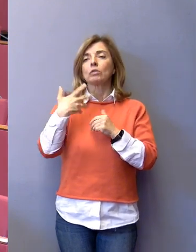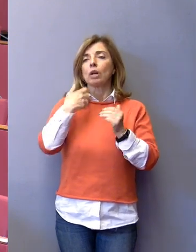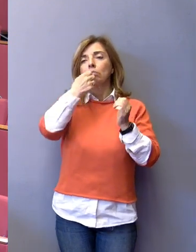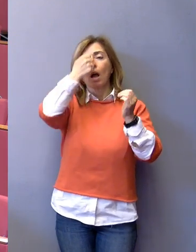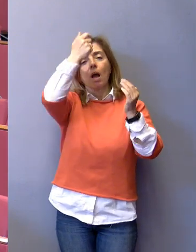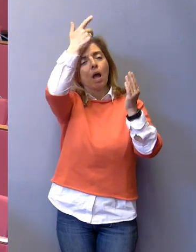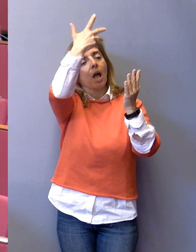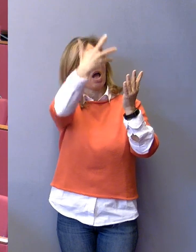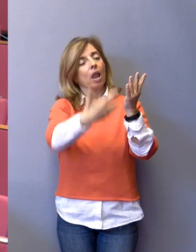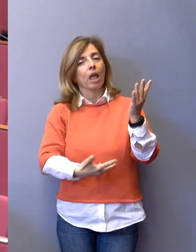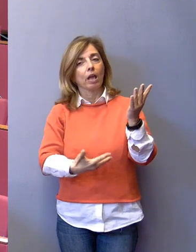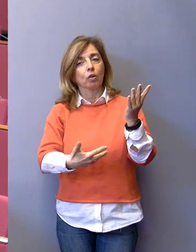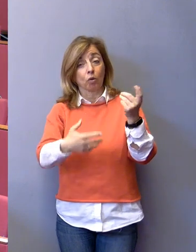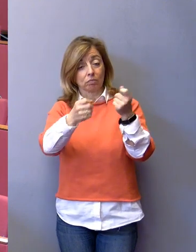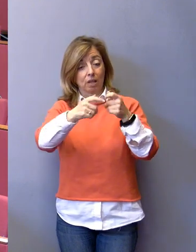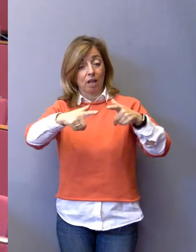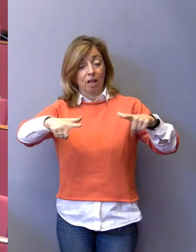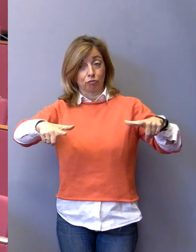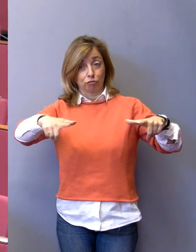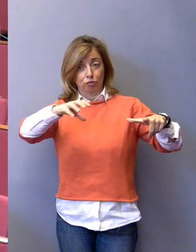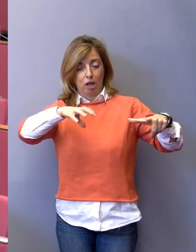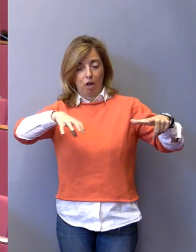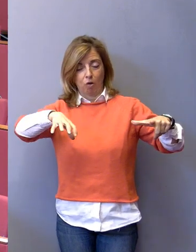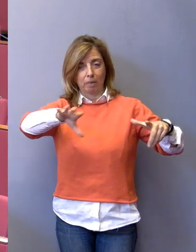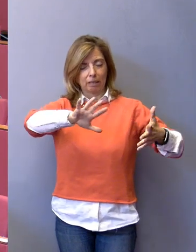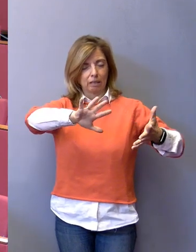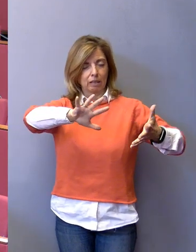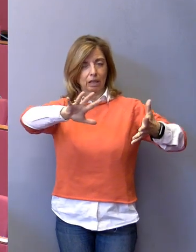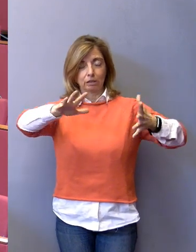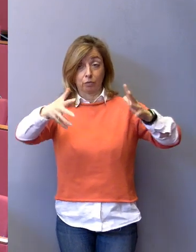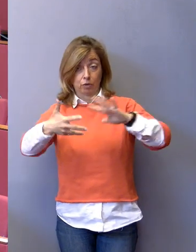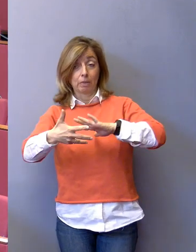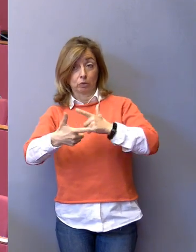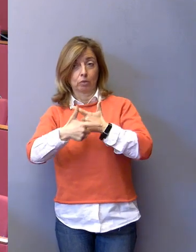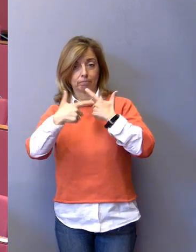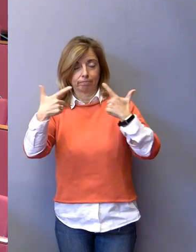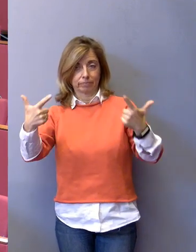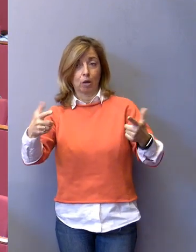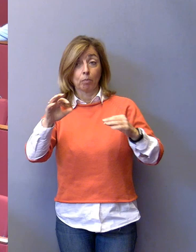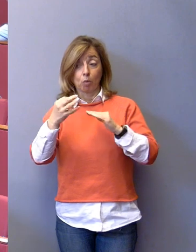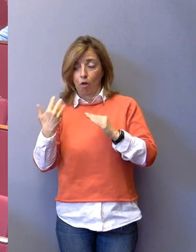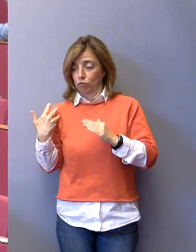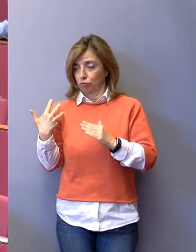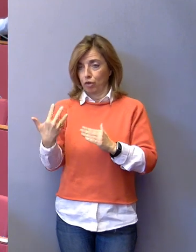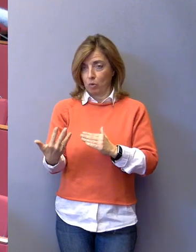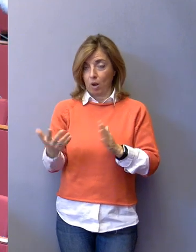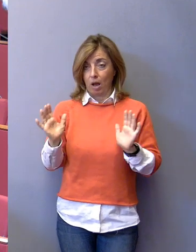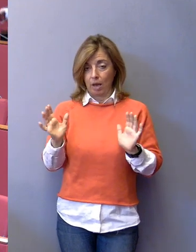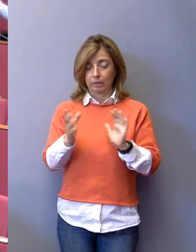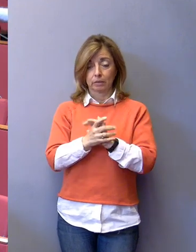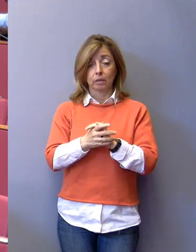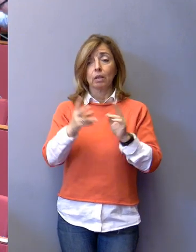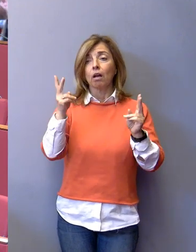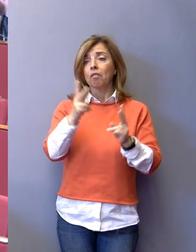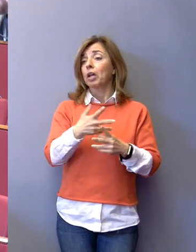urbanistiche che sono state fatte o che sono state impostate negli ultimi 5 anni e Di fatto però sono dei